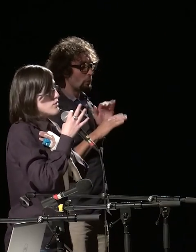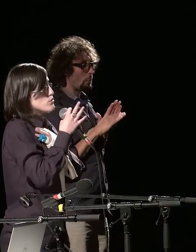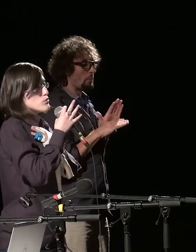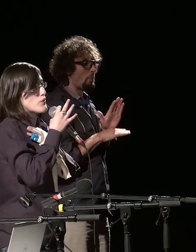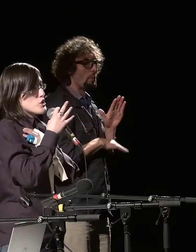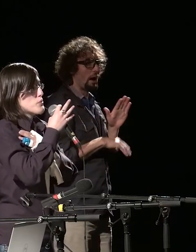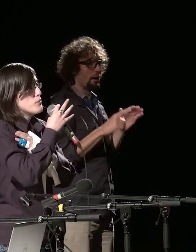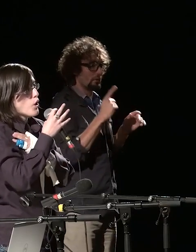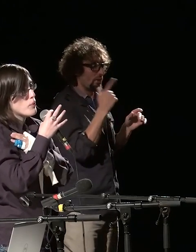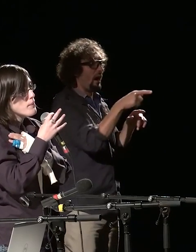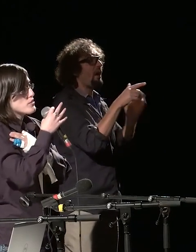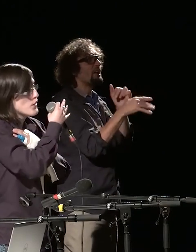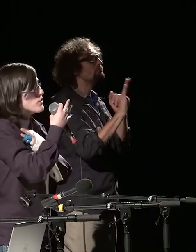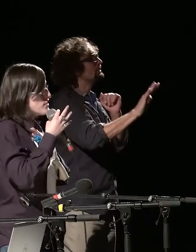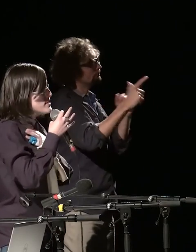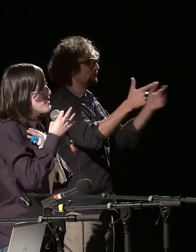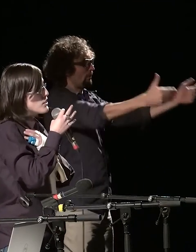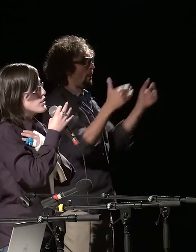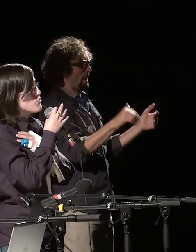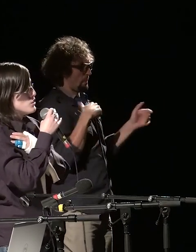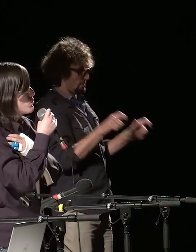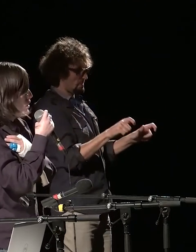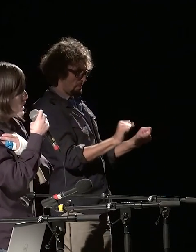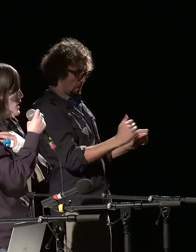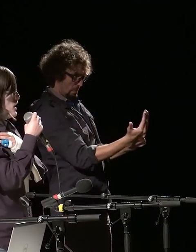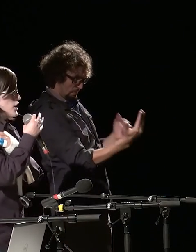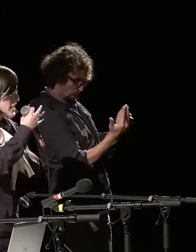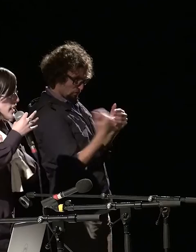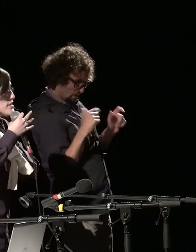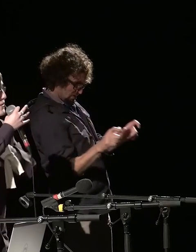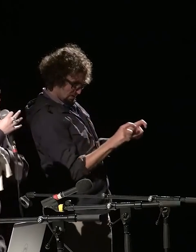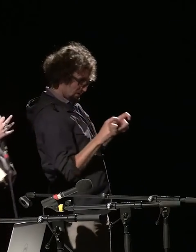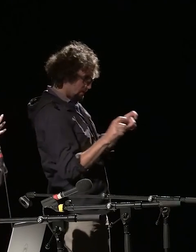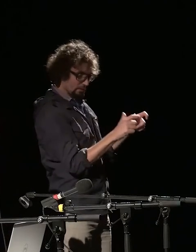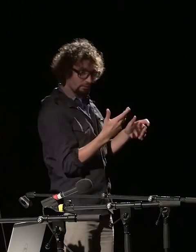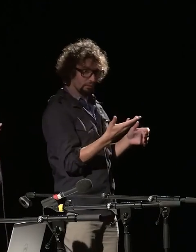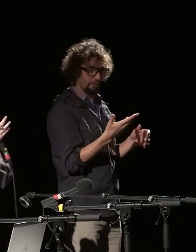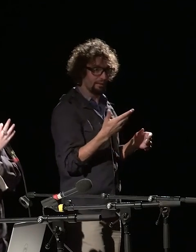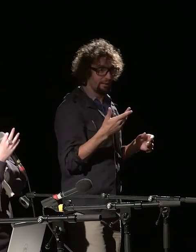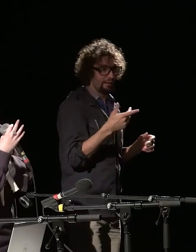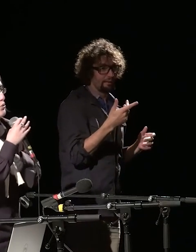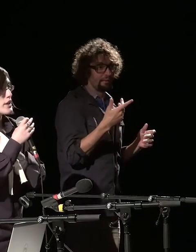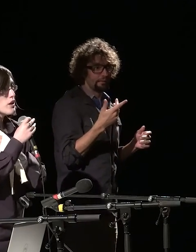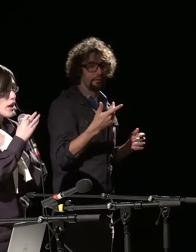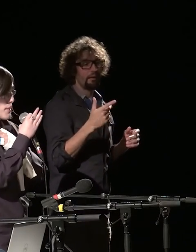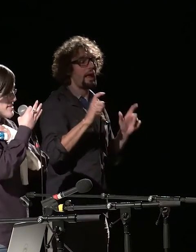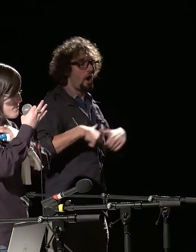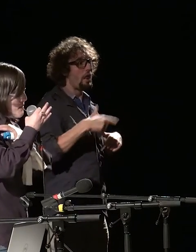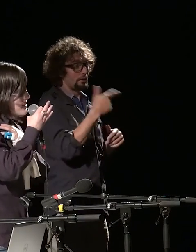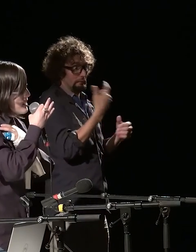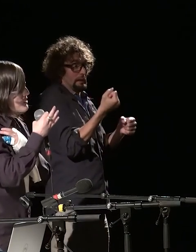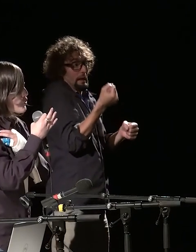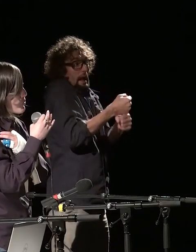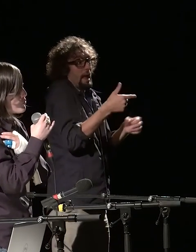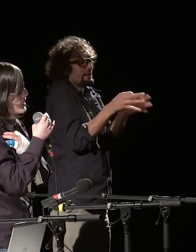arrêté d'avoir des châtiments corporels parce qu'en fait, on avait le système école qui fonctionnait tout seul. Et qui créait une espèce de discipline. Alors, c'est moins vrai aujourd'hui avec l'école, mais c'est le